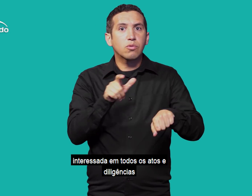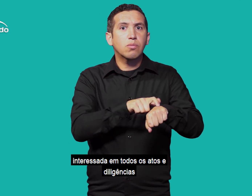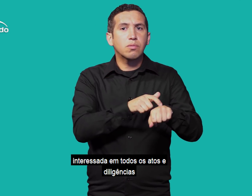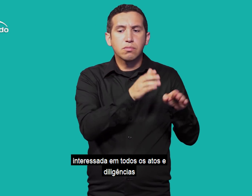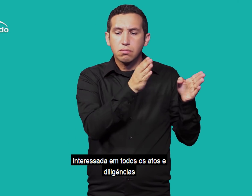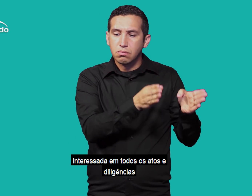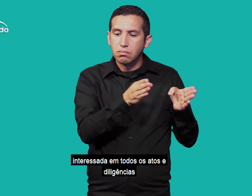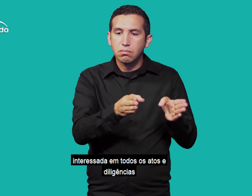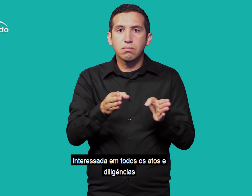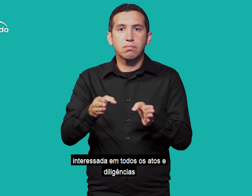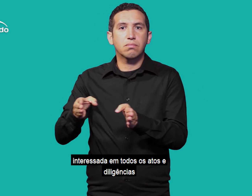diligências